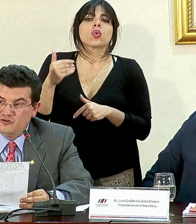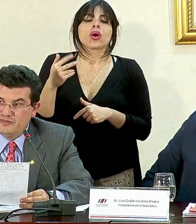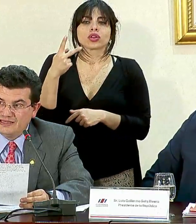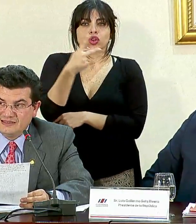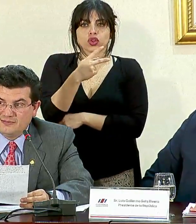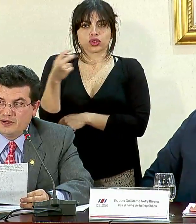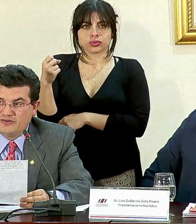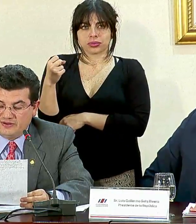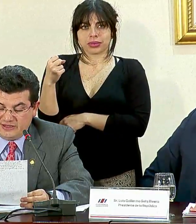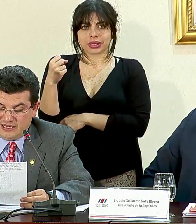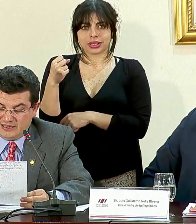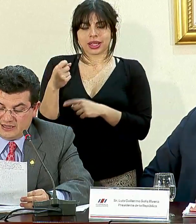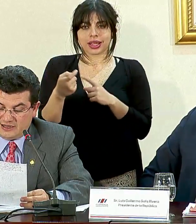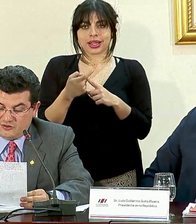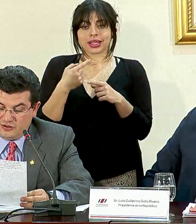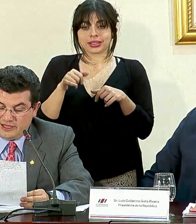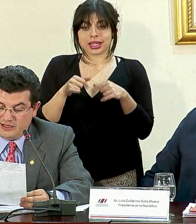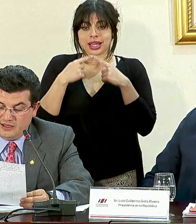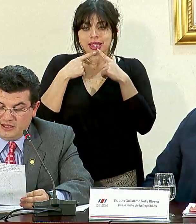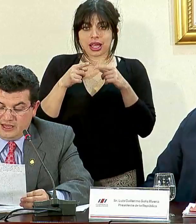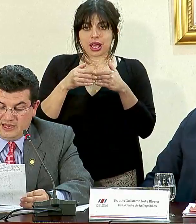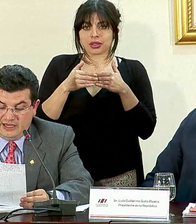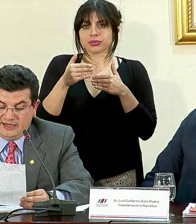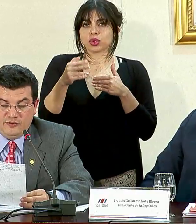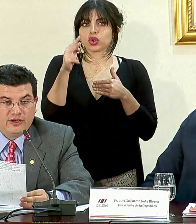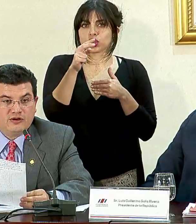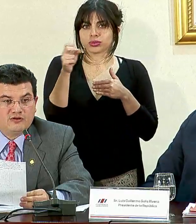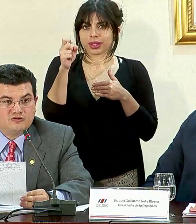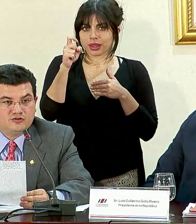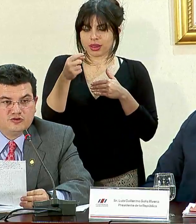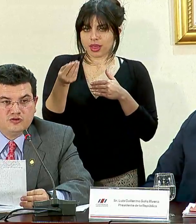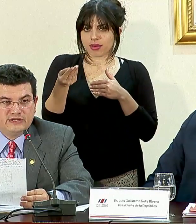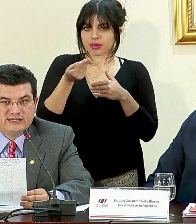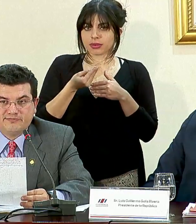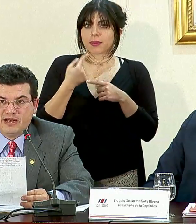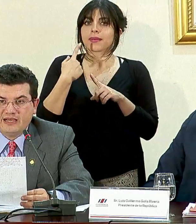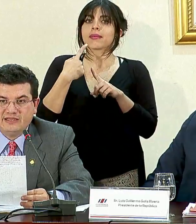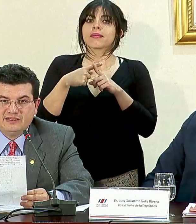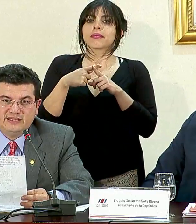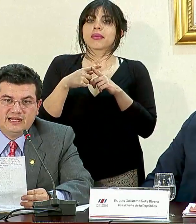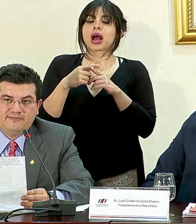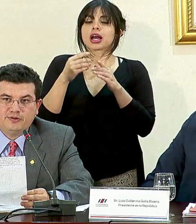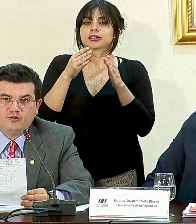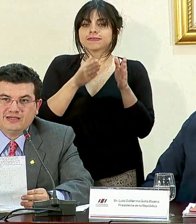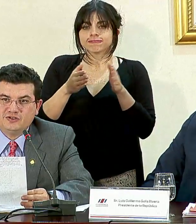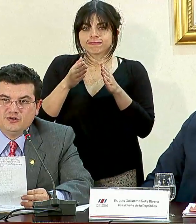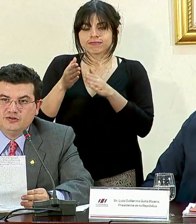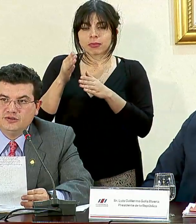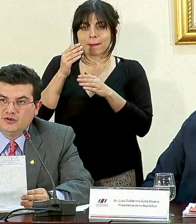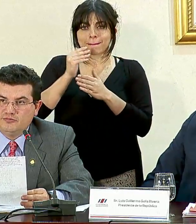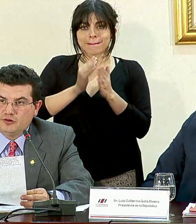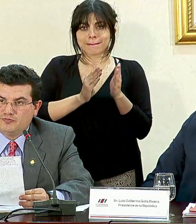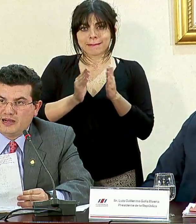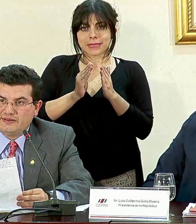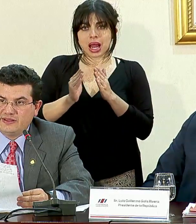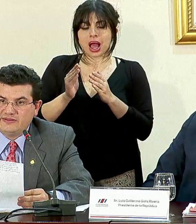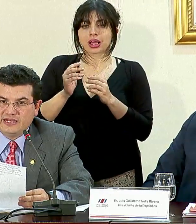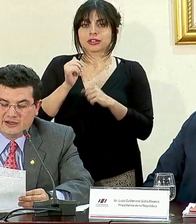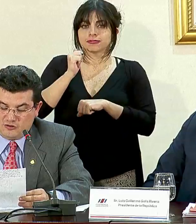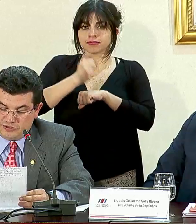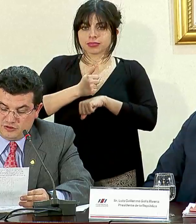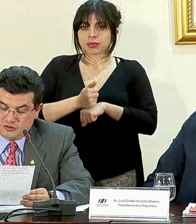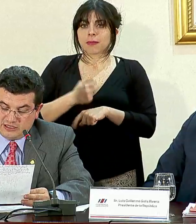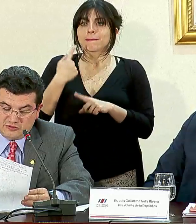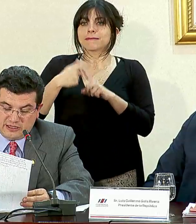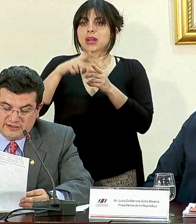plazo de 2 meses a partir de la declaratoria, y luego la construcción de ese plan y la aprobación por parte de